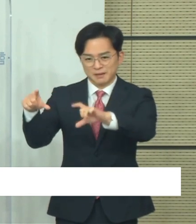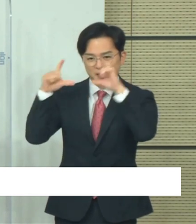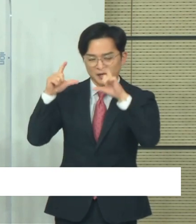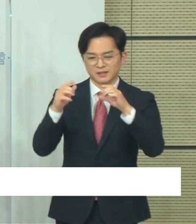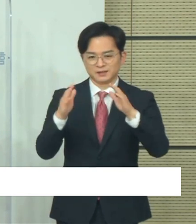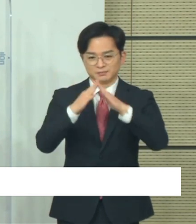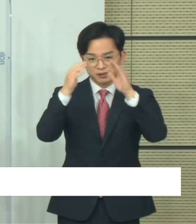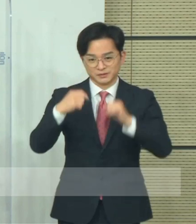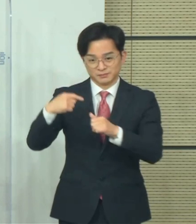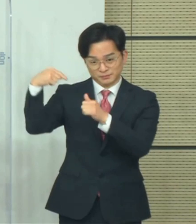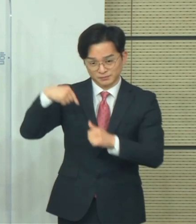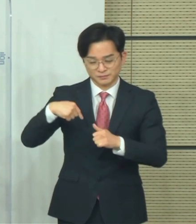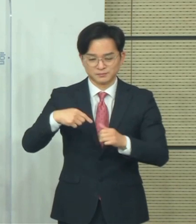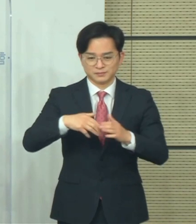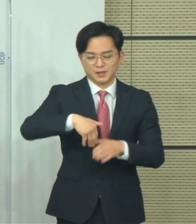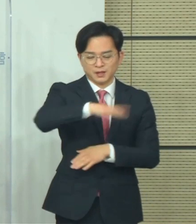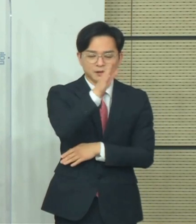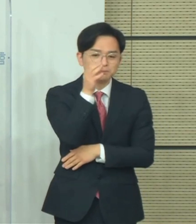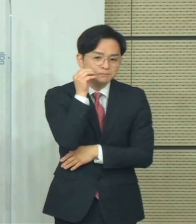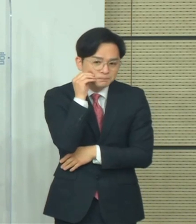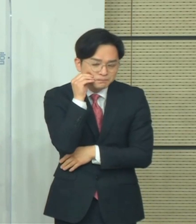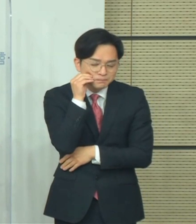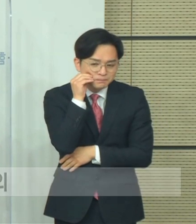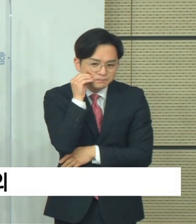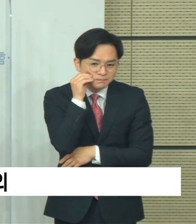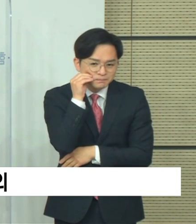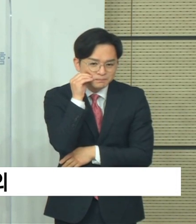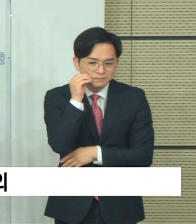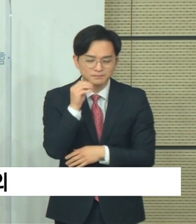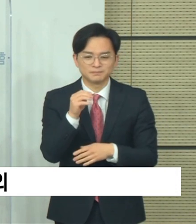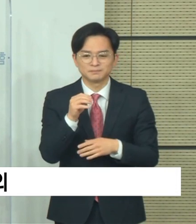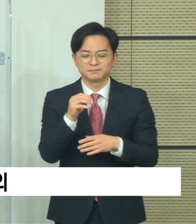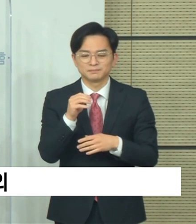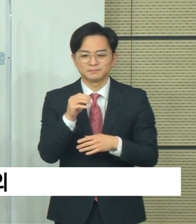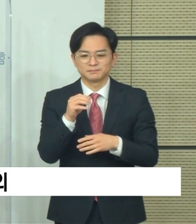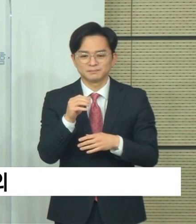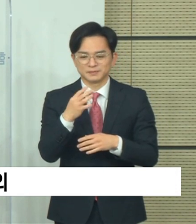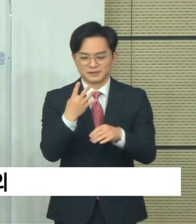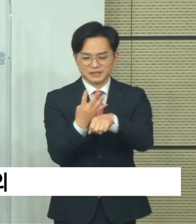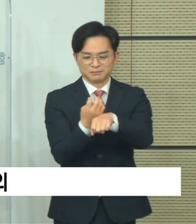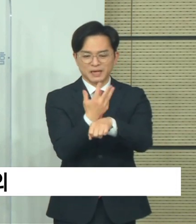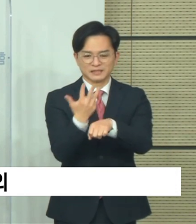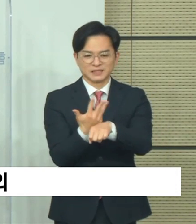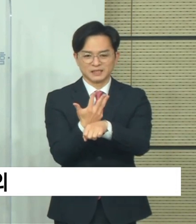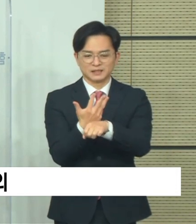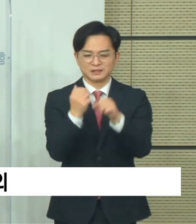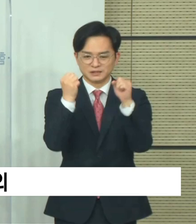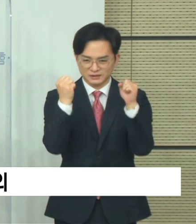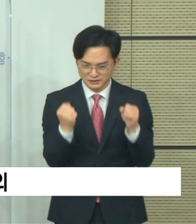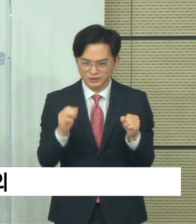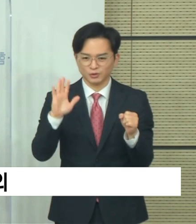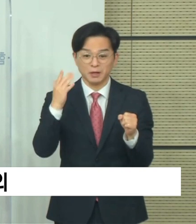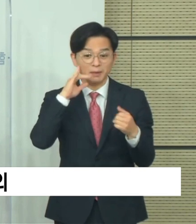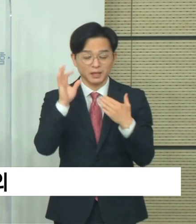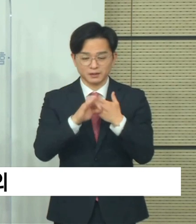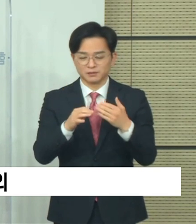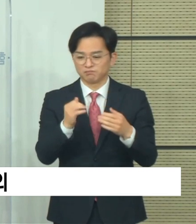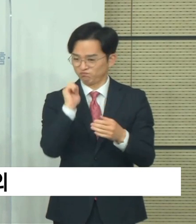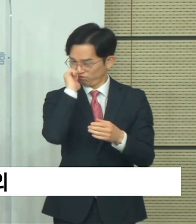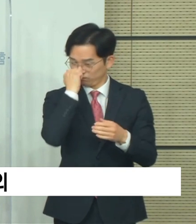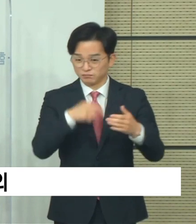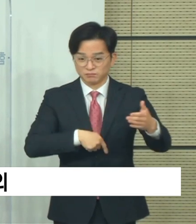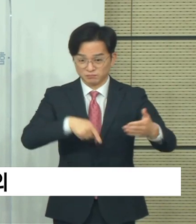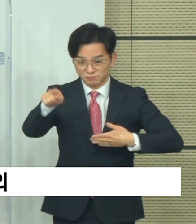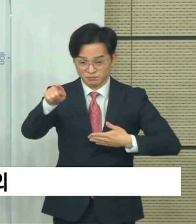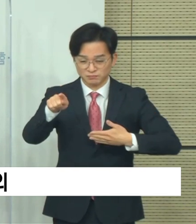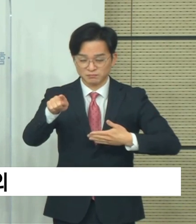진단검사를 받아야 합니다. 이를 따르지 않는 경우 벌금 등 법적 조치가 있을 예정이며 치료비와